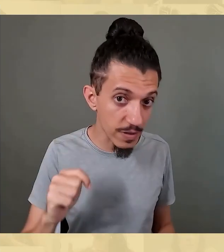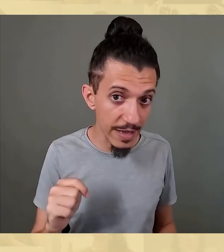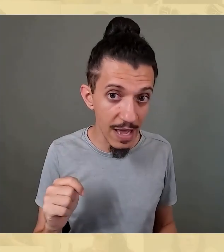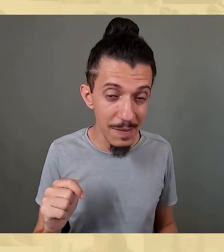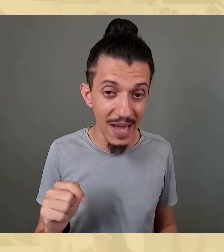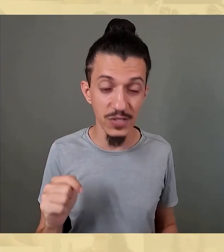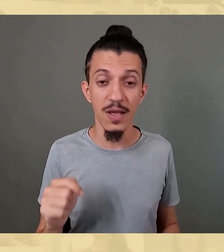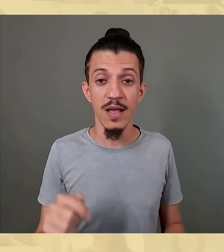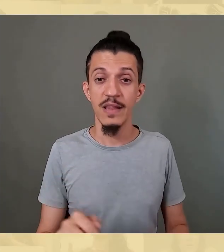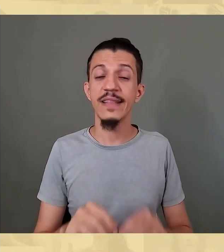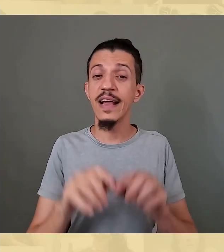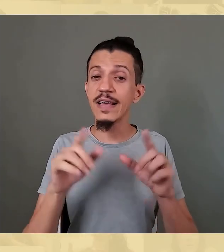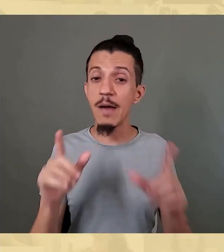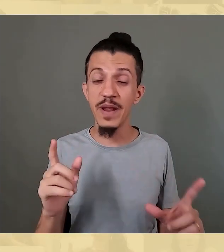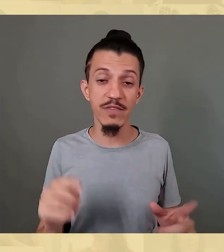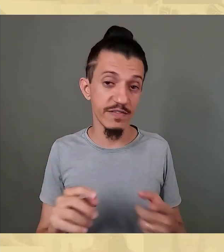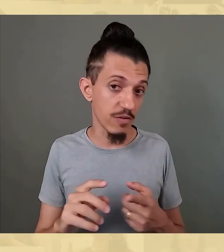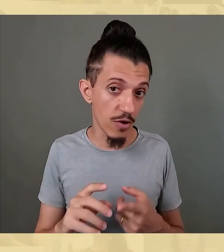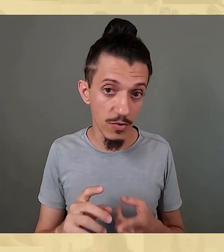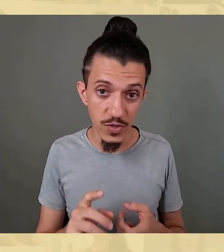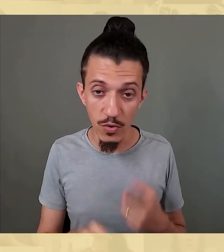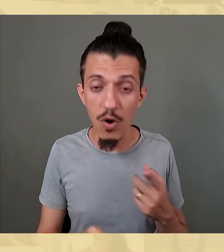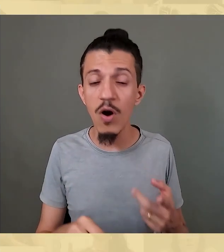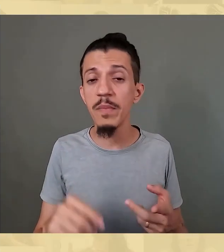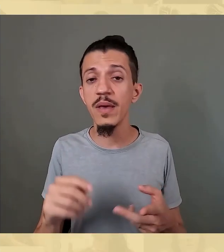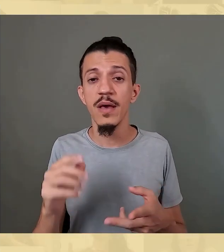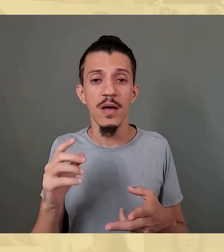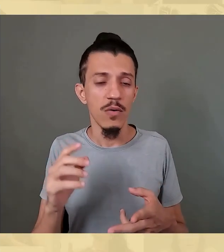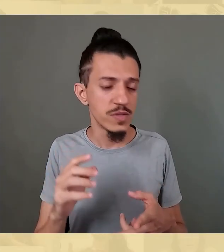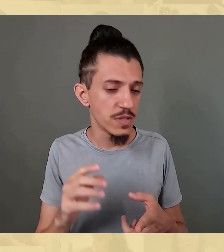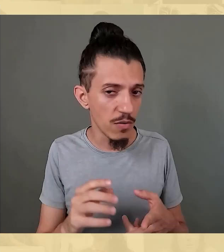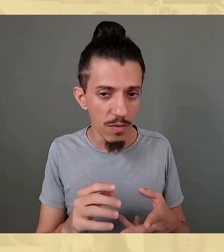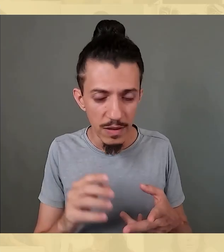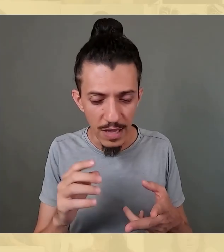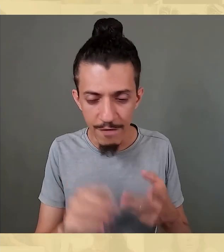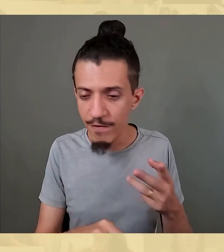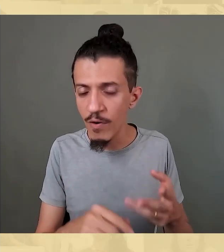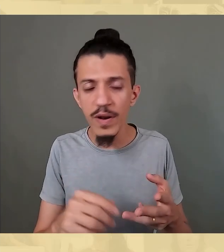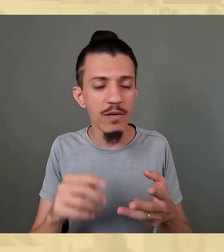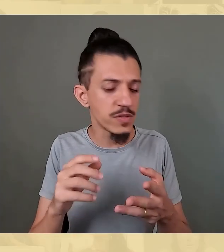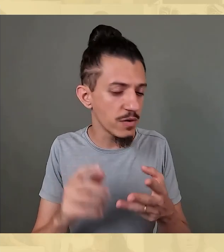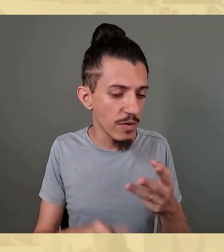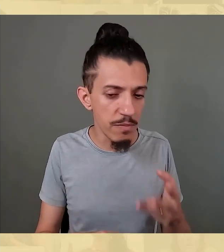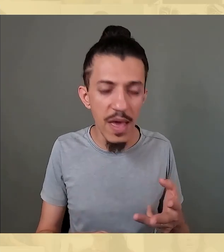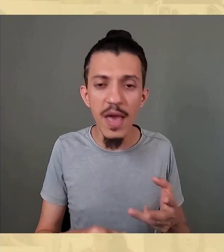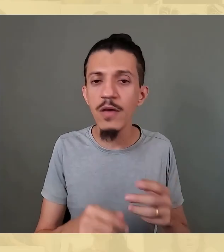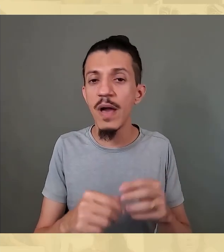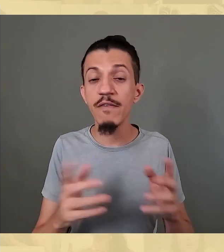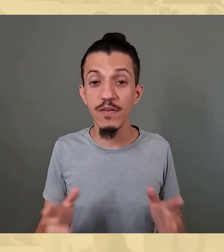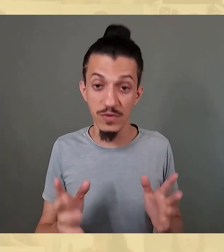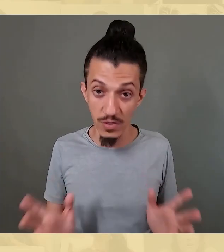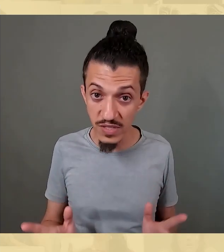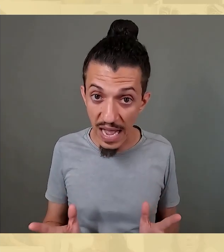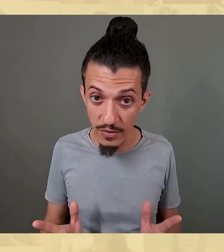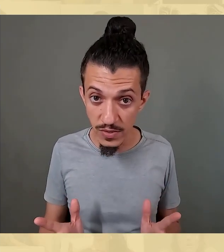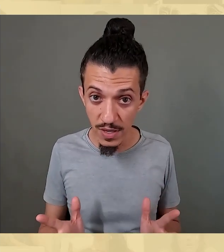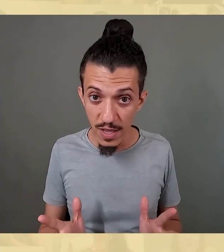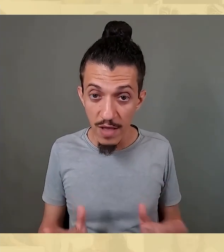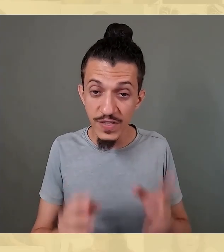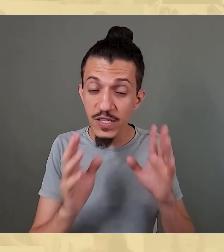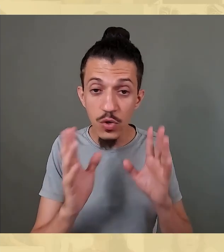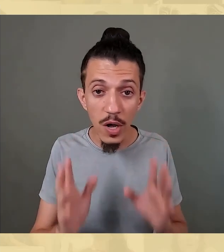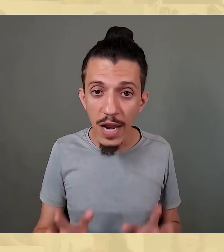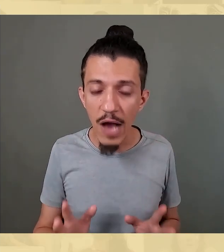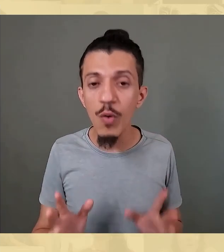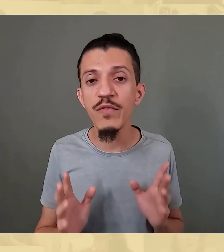botão que está aqui abaixo. Na tela que abrir, você vai colocar o seu nome, o seu telefone, o seu e-mail, enfim, seus dados.